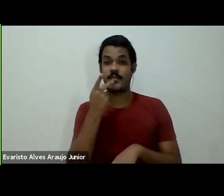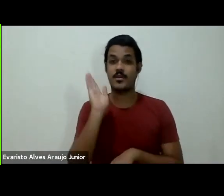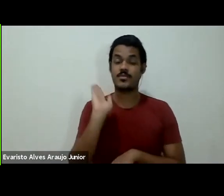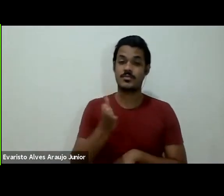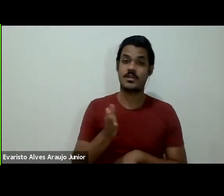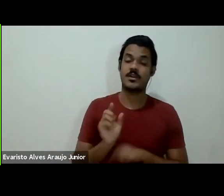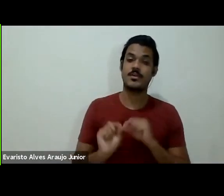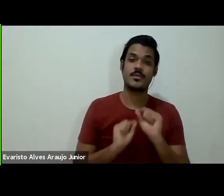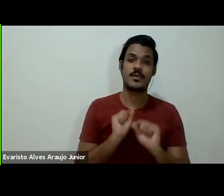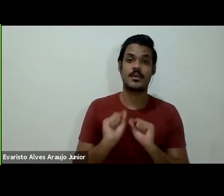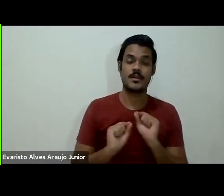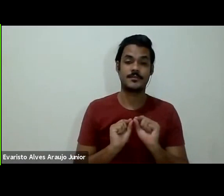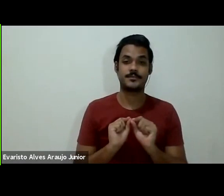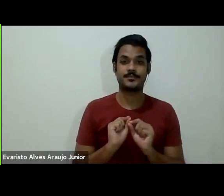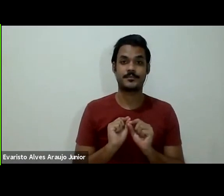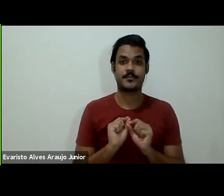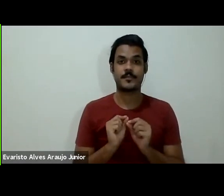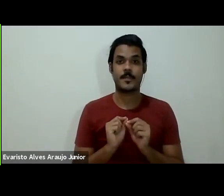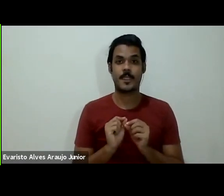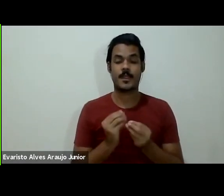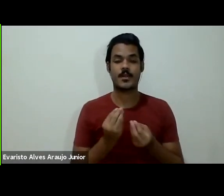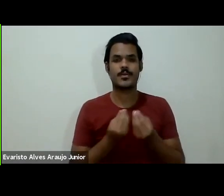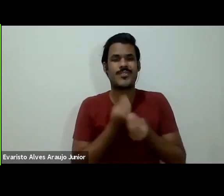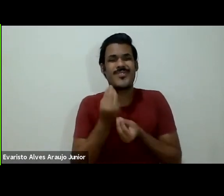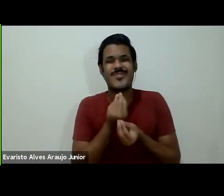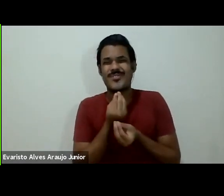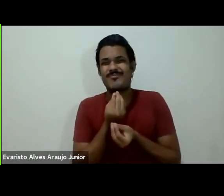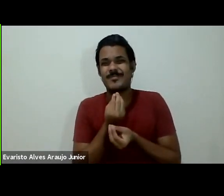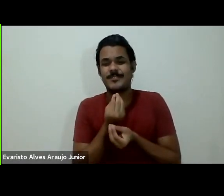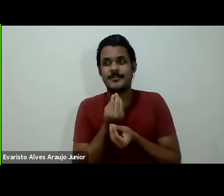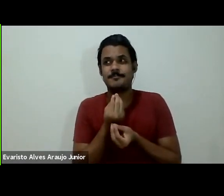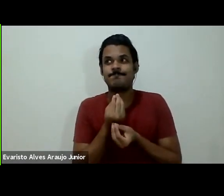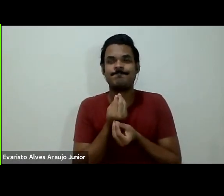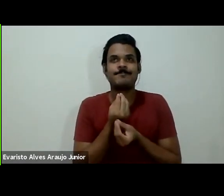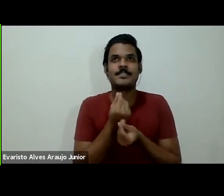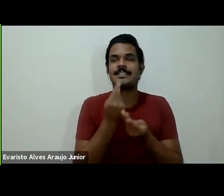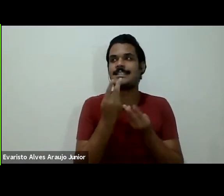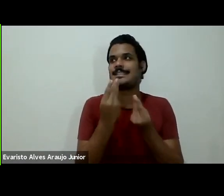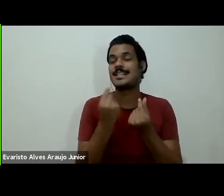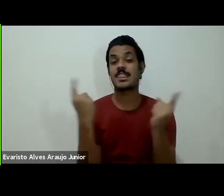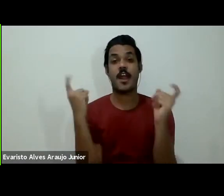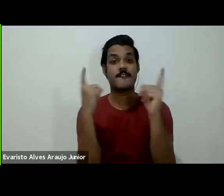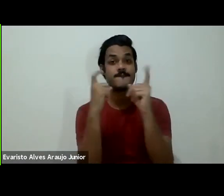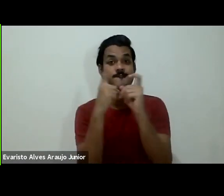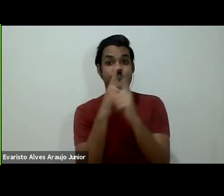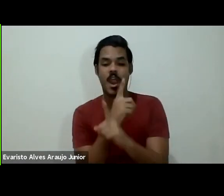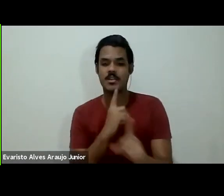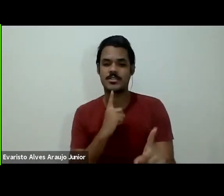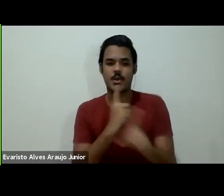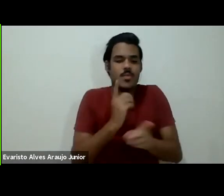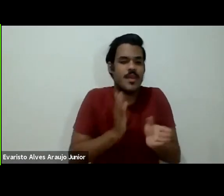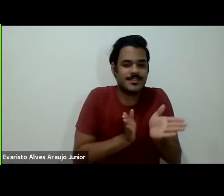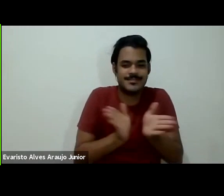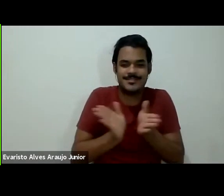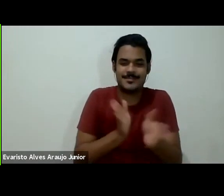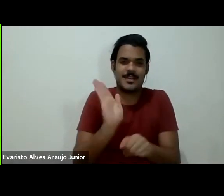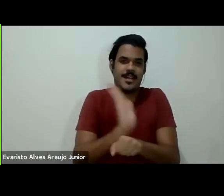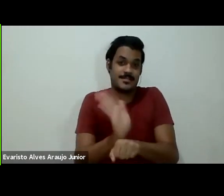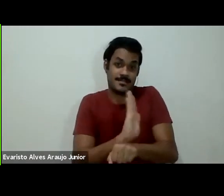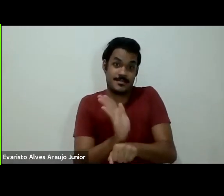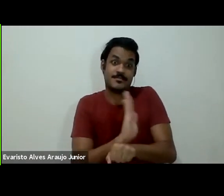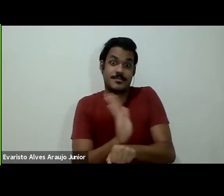né, como é caro, né, e raro essa acessibilidade no